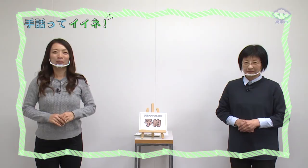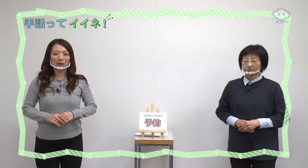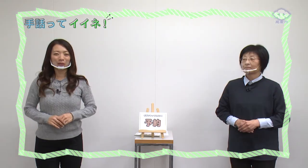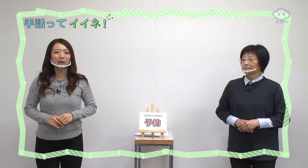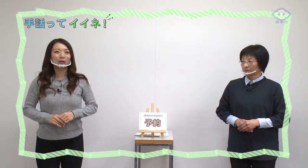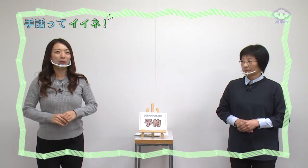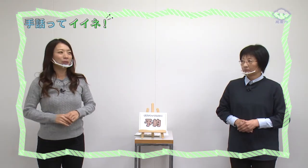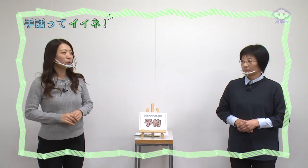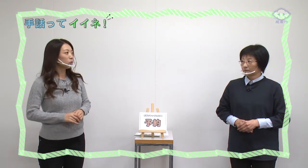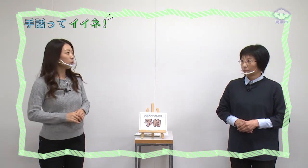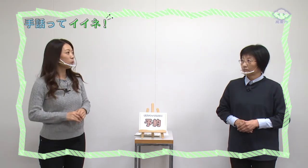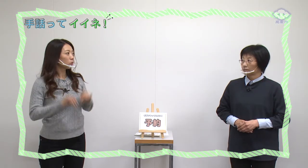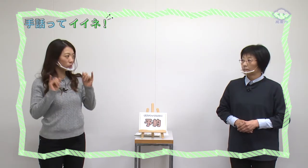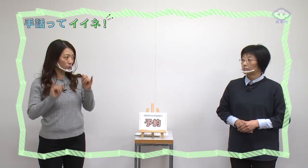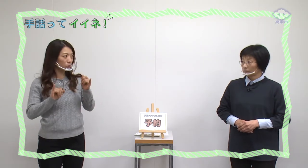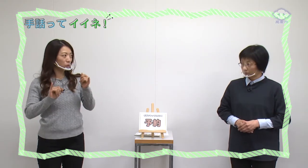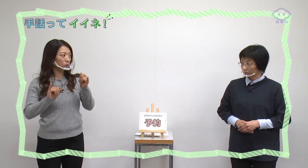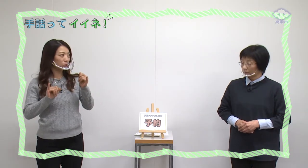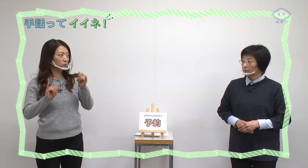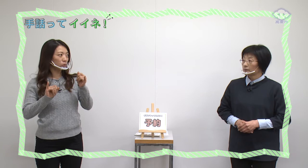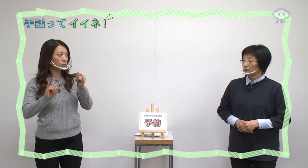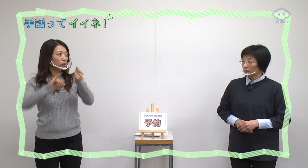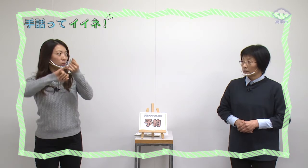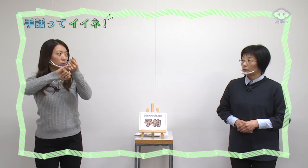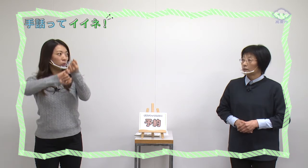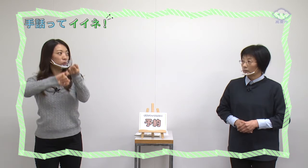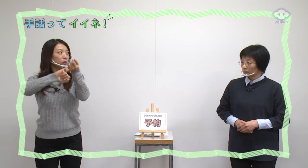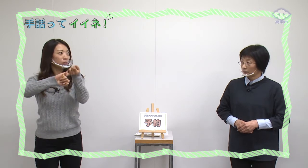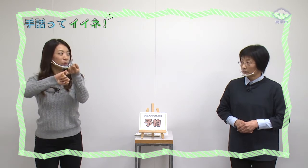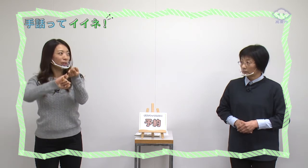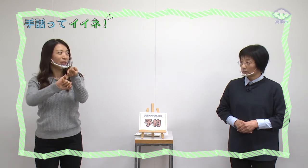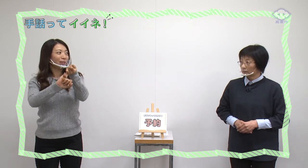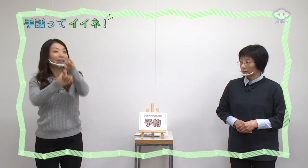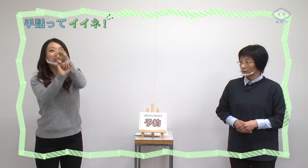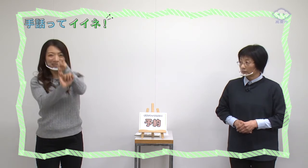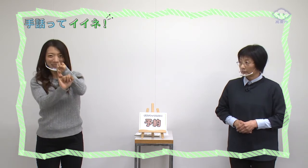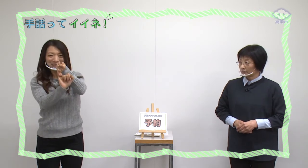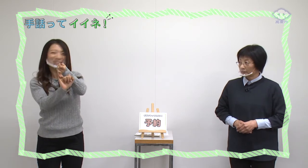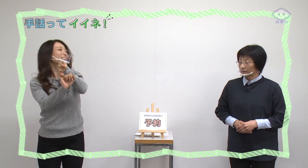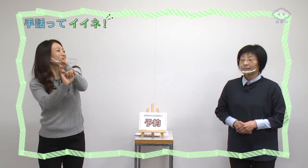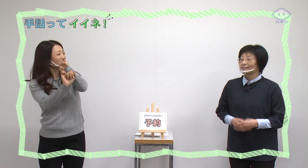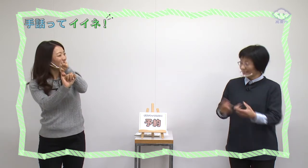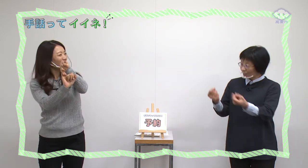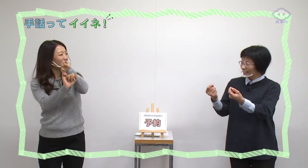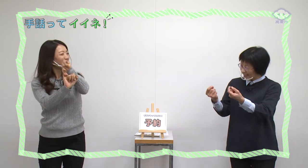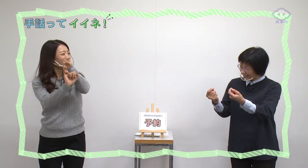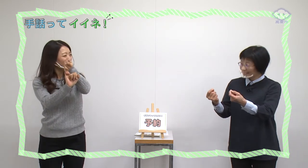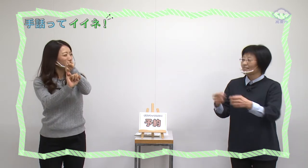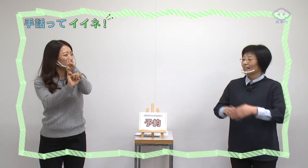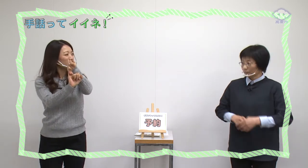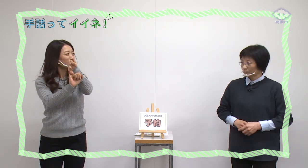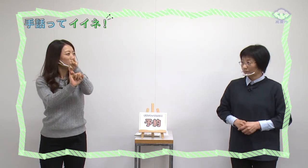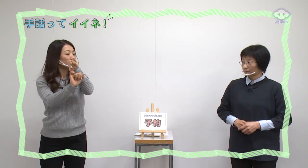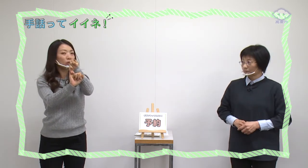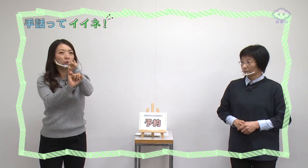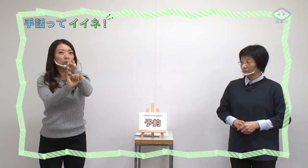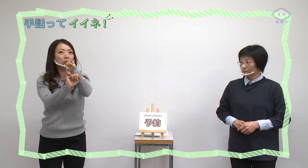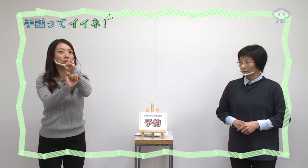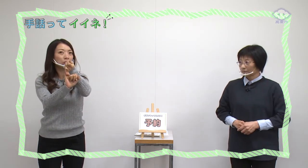はい、幅さん、小指と小指をつなぐっていうことで横じゃなくて縦につなぐんですね。 そうです。 はい、ちなみに予約をキャンセル